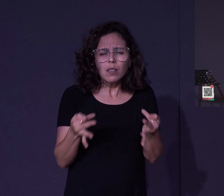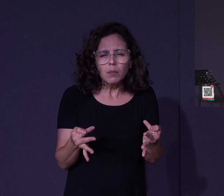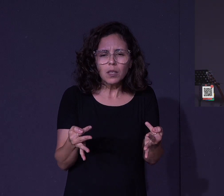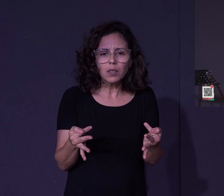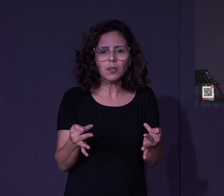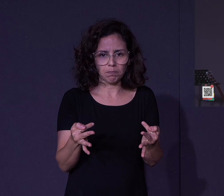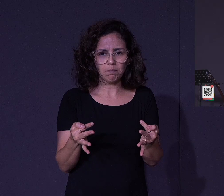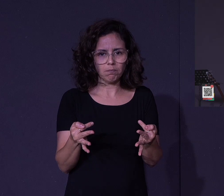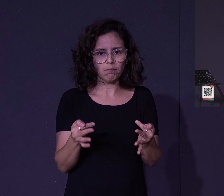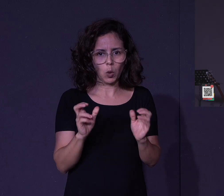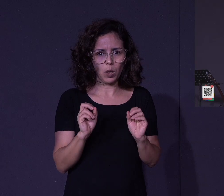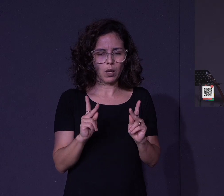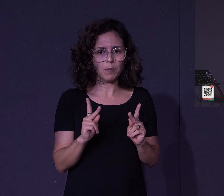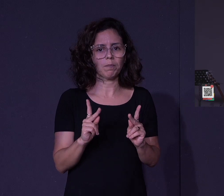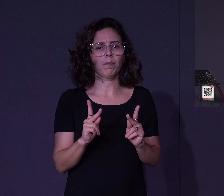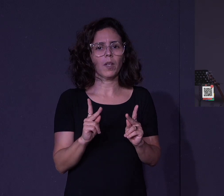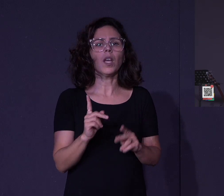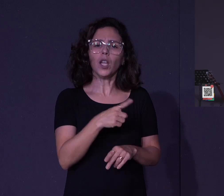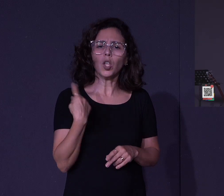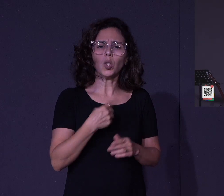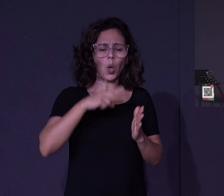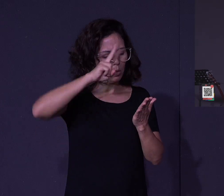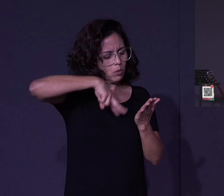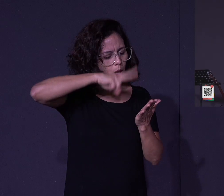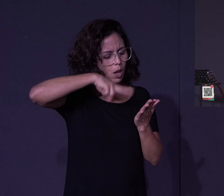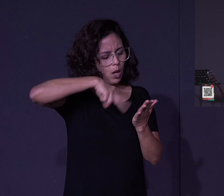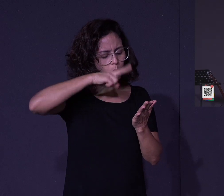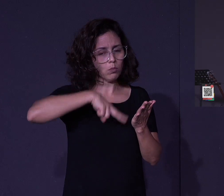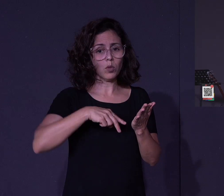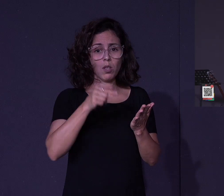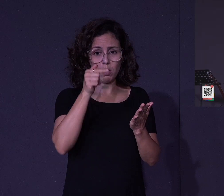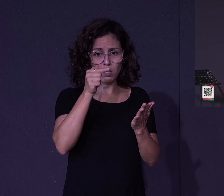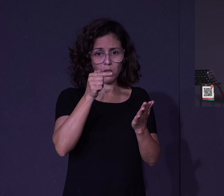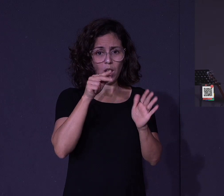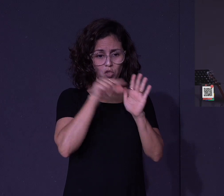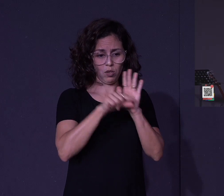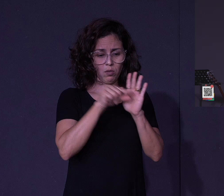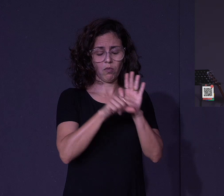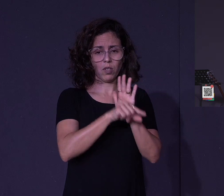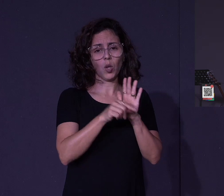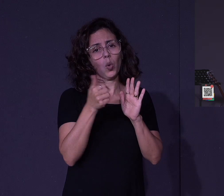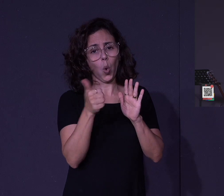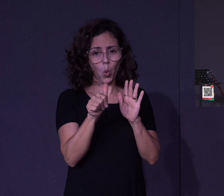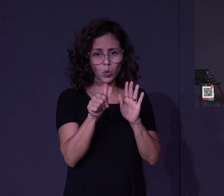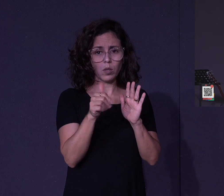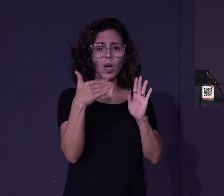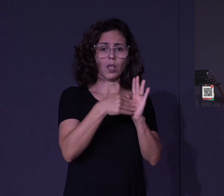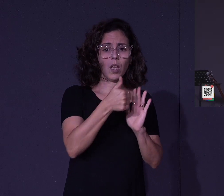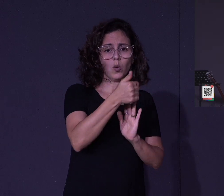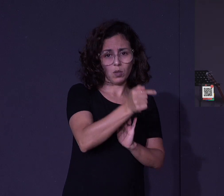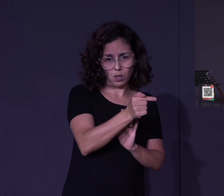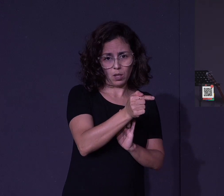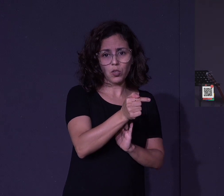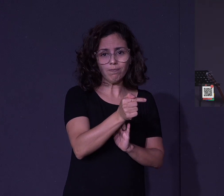desses versículos, desses 7 versículos que lemos, eu e você iremos aprender verdades, extrair lições preciosas para